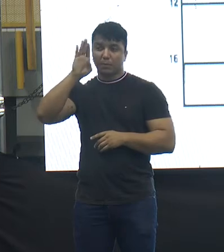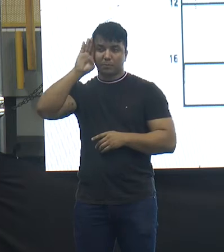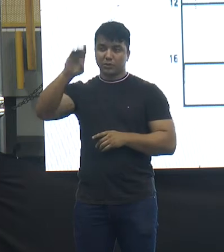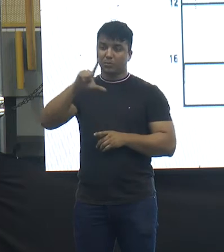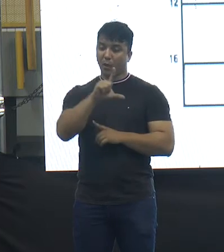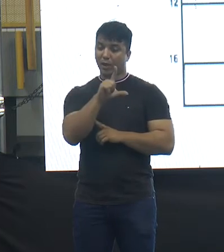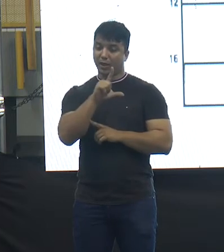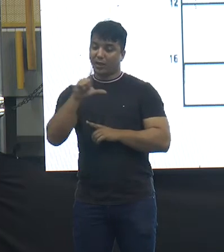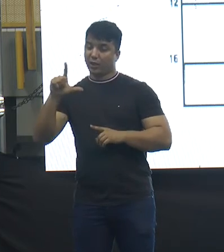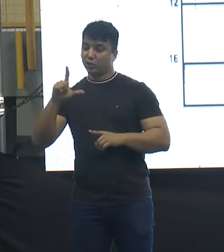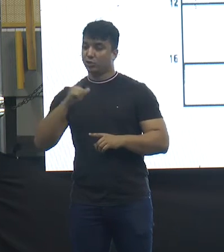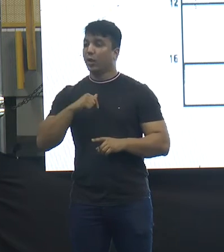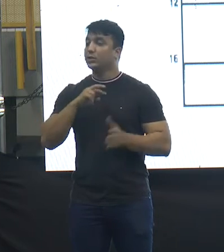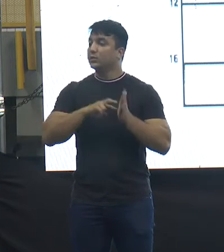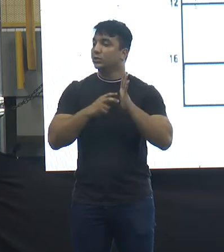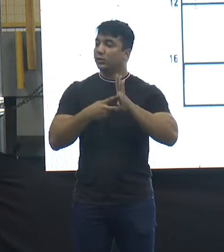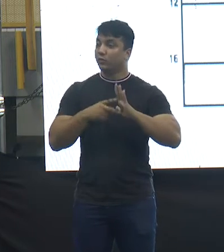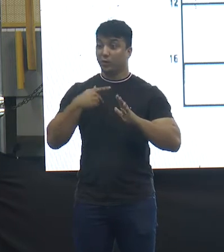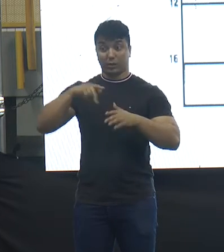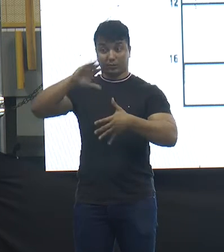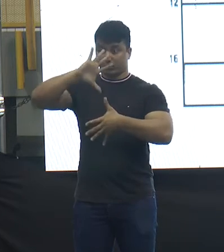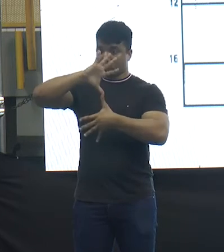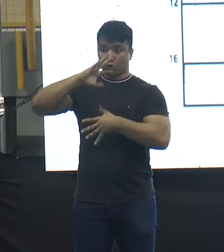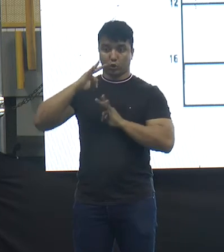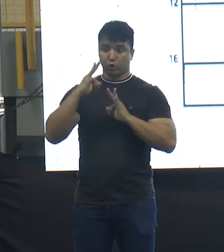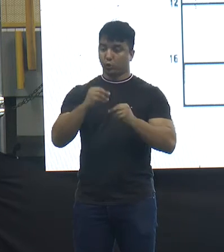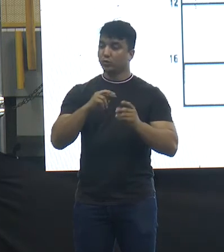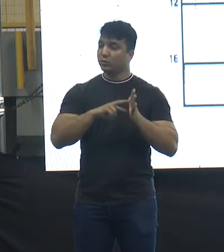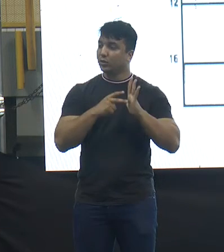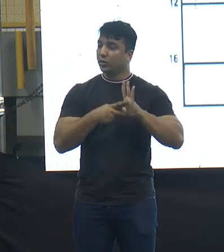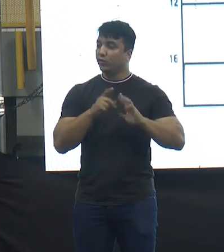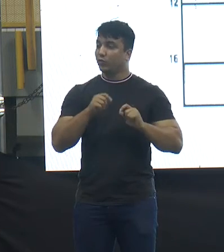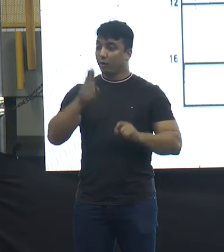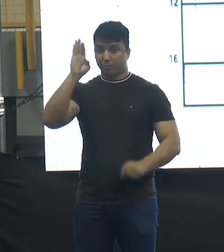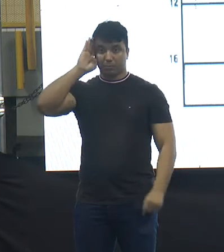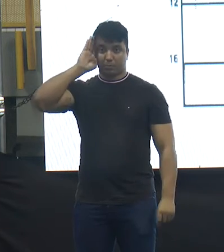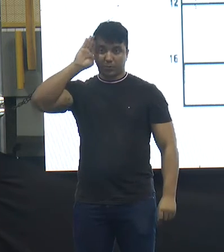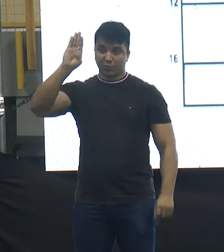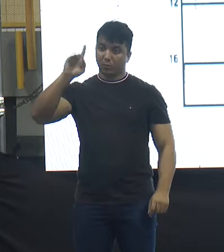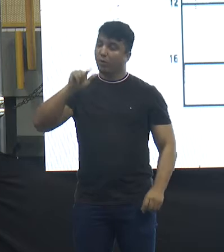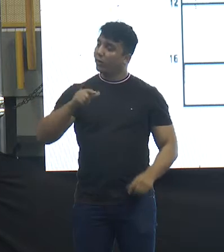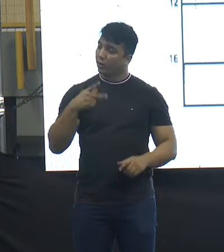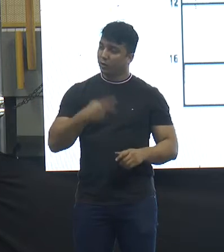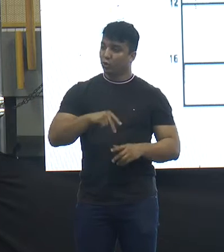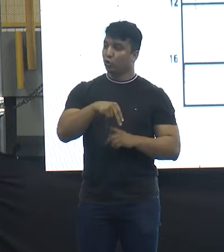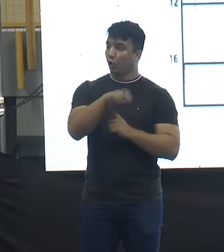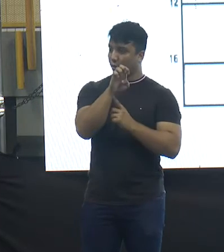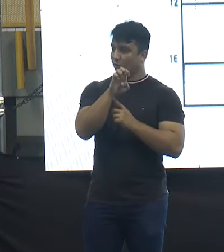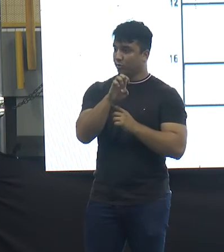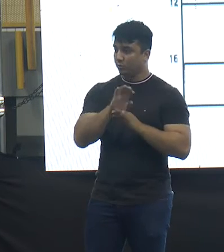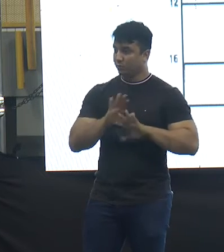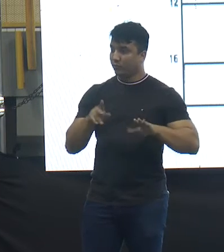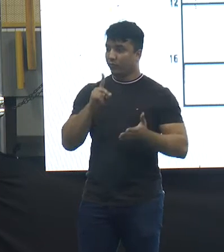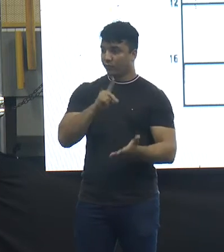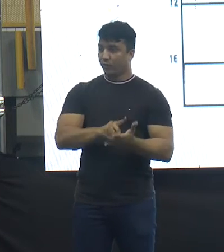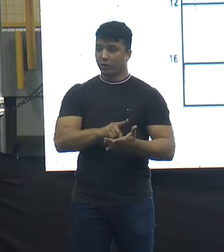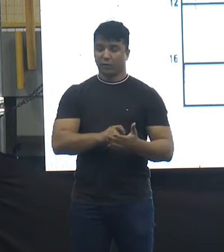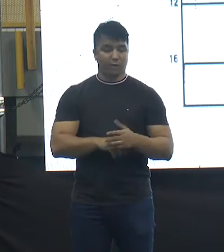a leste, é óbvio, das Américas, que vai ser a capital mais a leste do Nordeste.